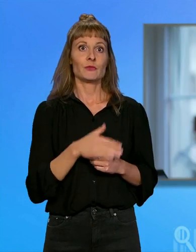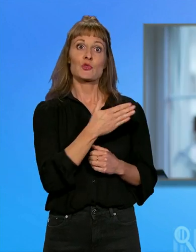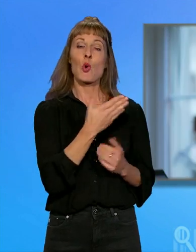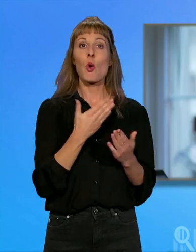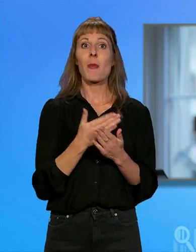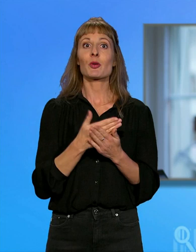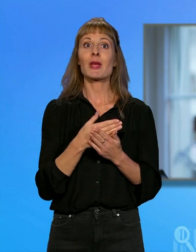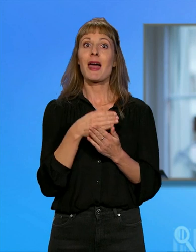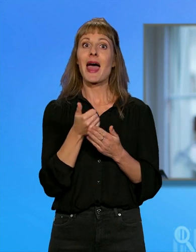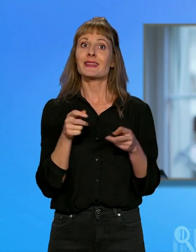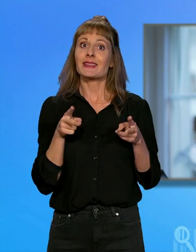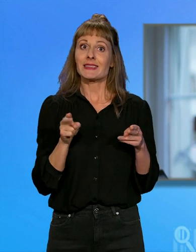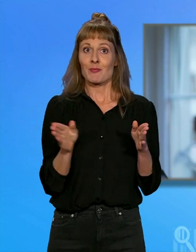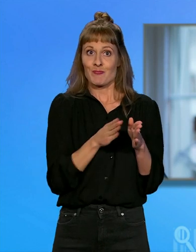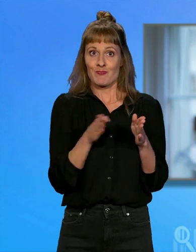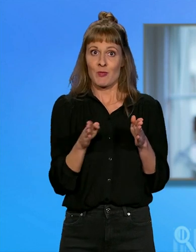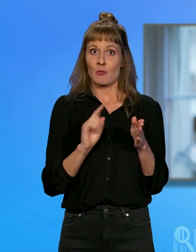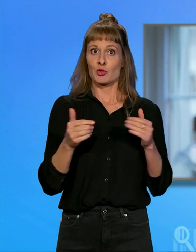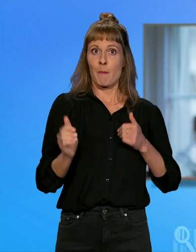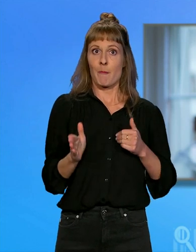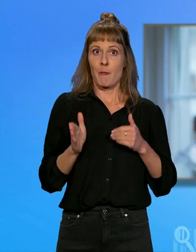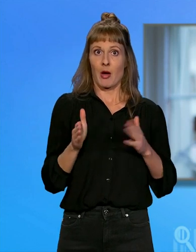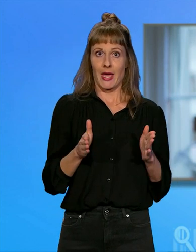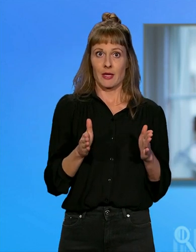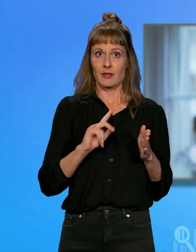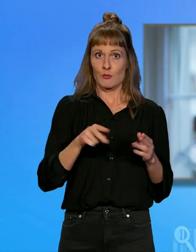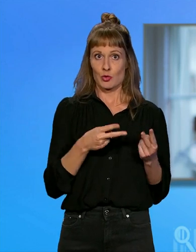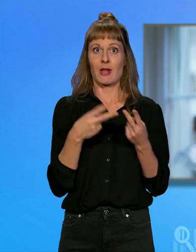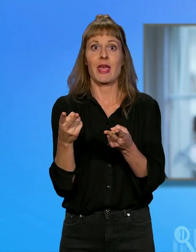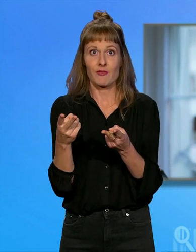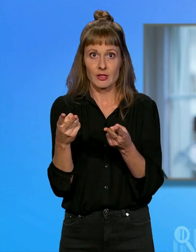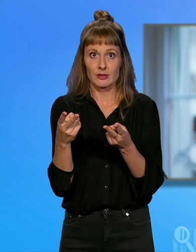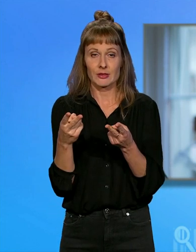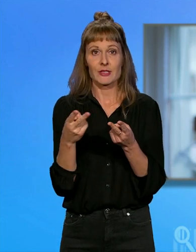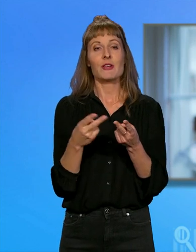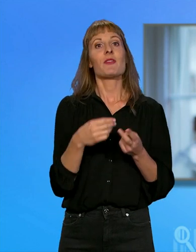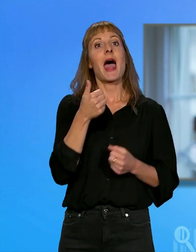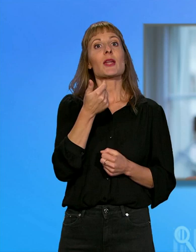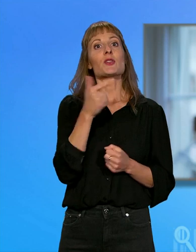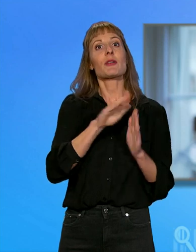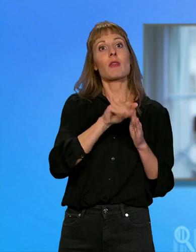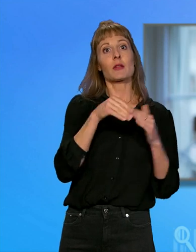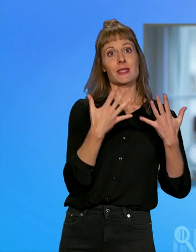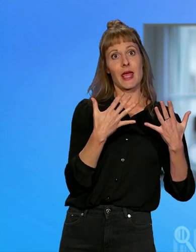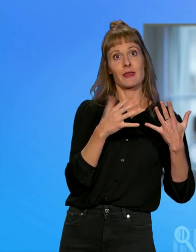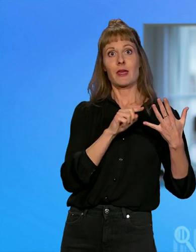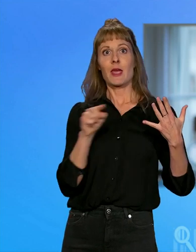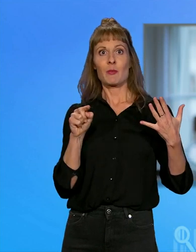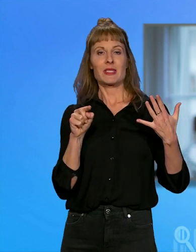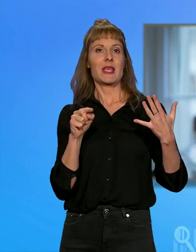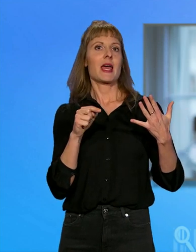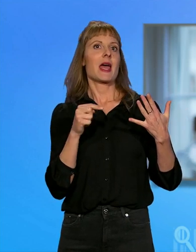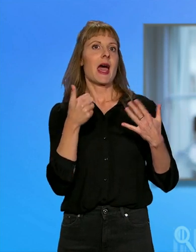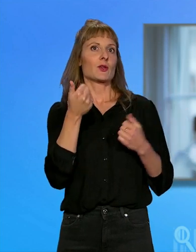10:21 und 11:21 muss das Päckchen abgeliefert werden. Und das nächste ist dann zwischen 10:24 und 11:24. Also er hat